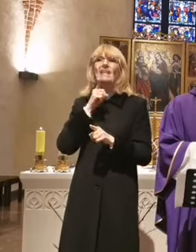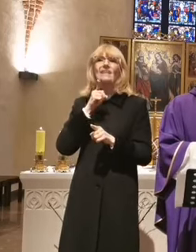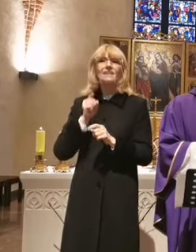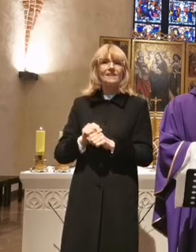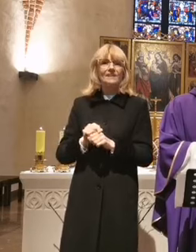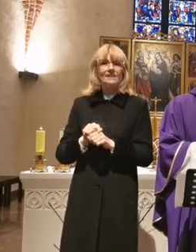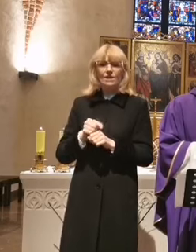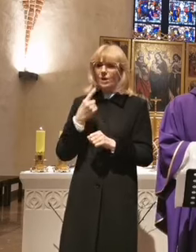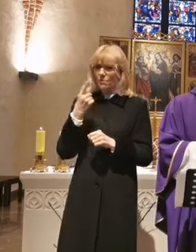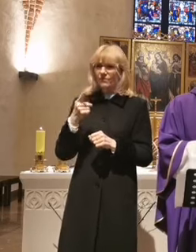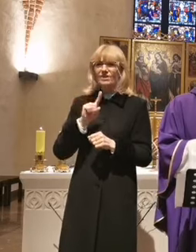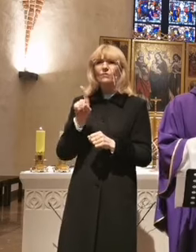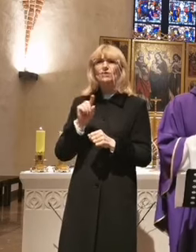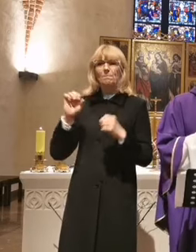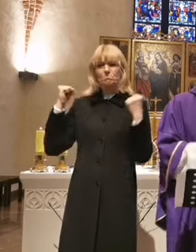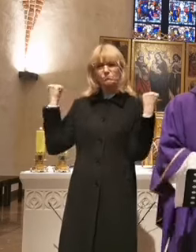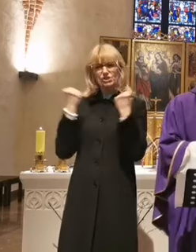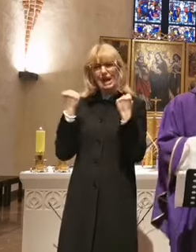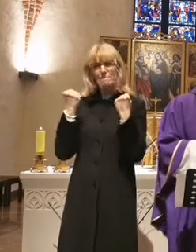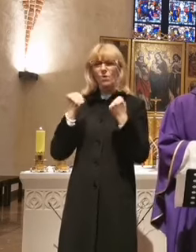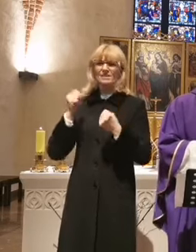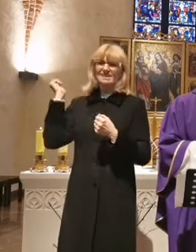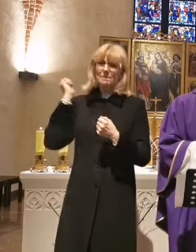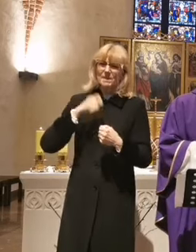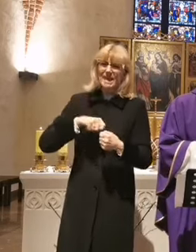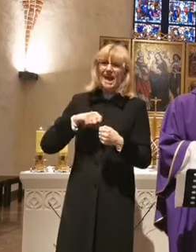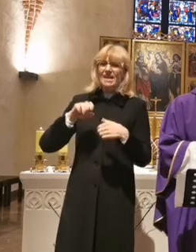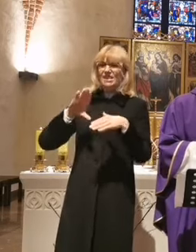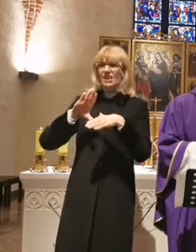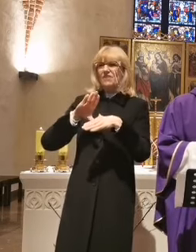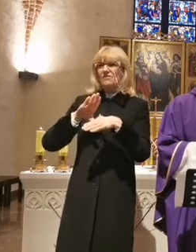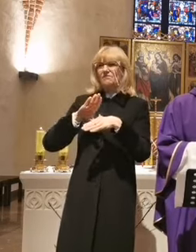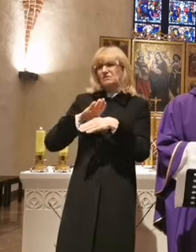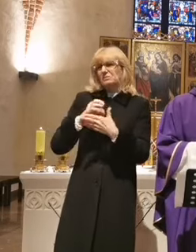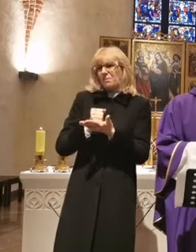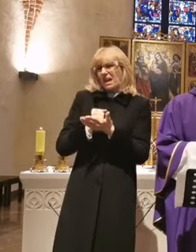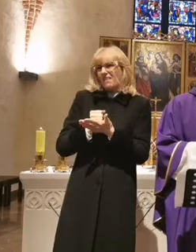ekstremizm, przemoc, zabijanie w imię religii